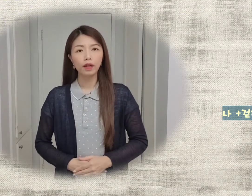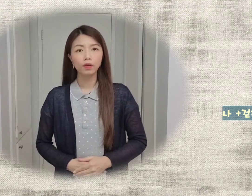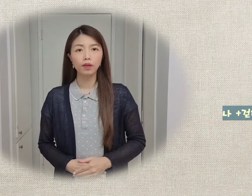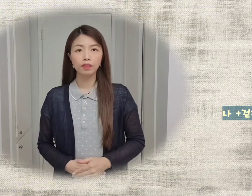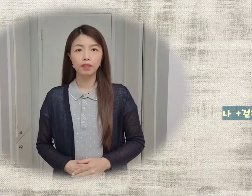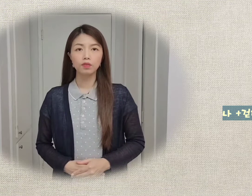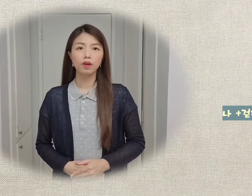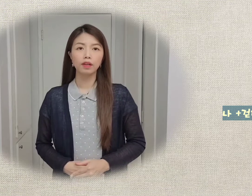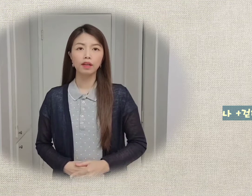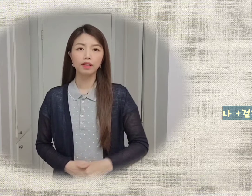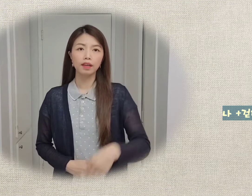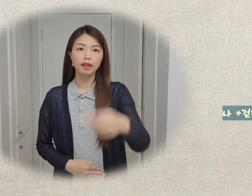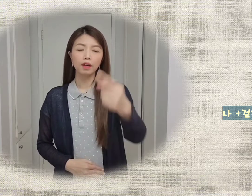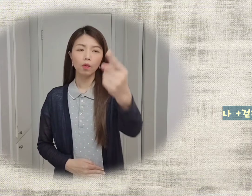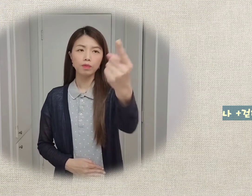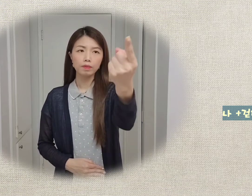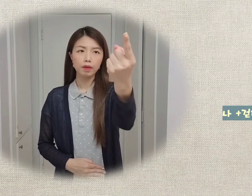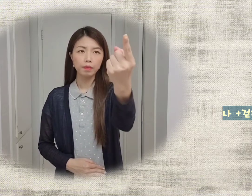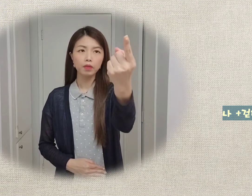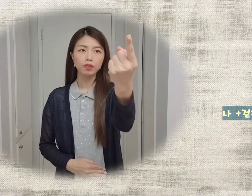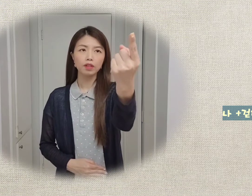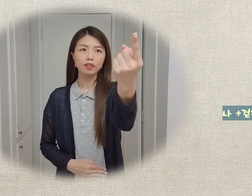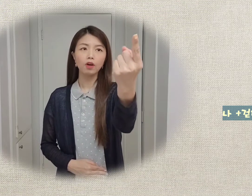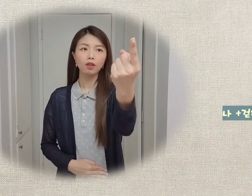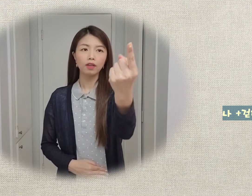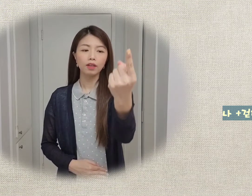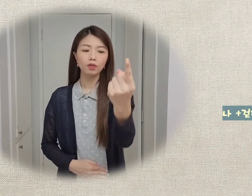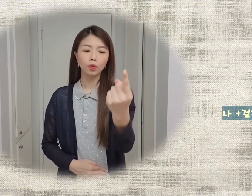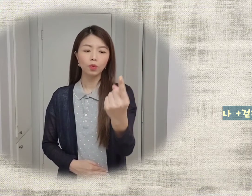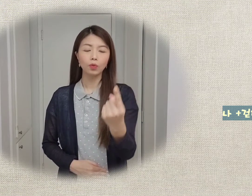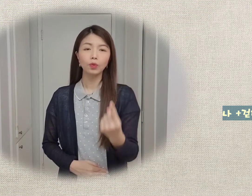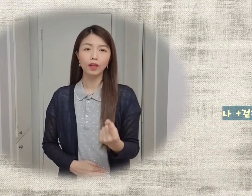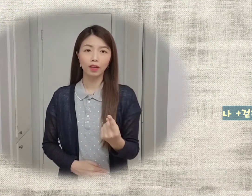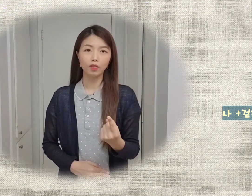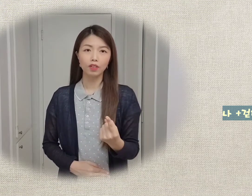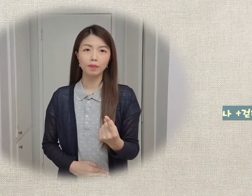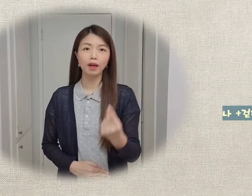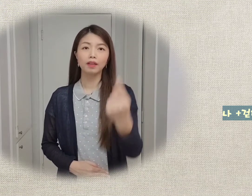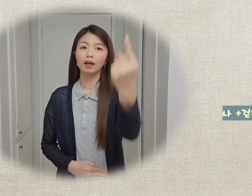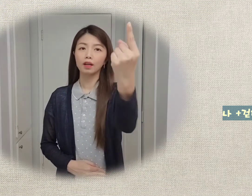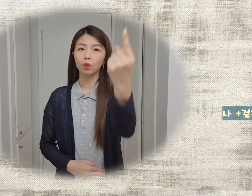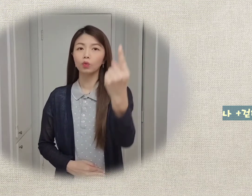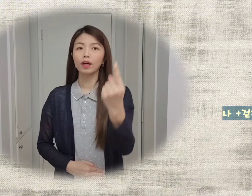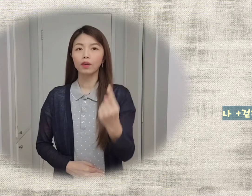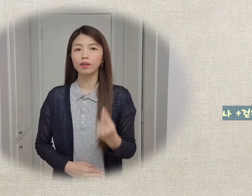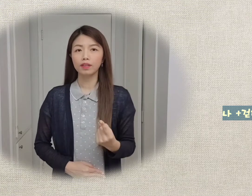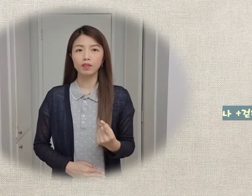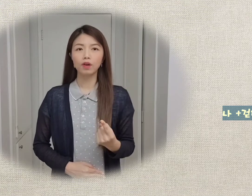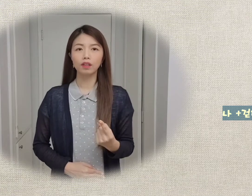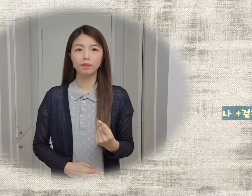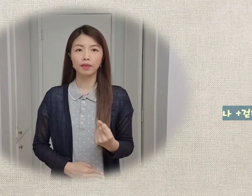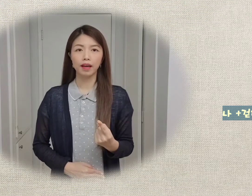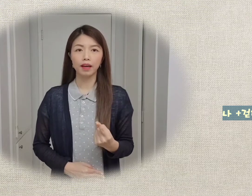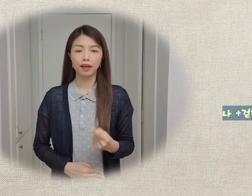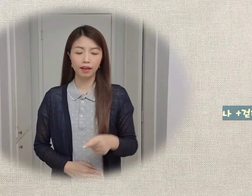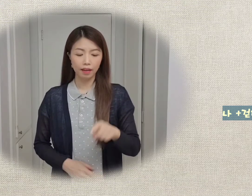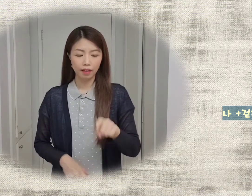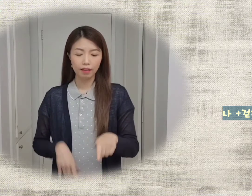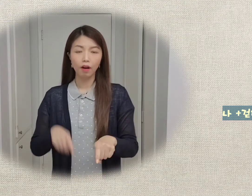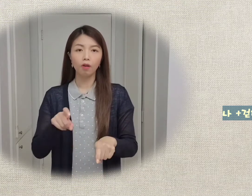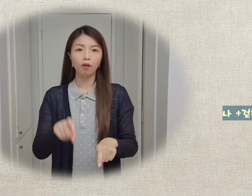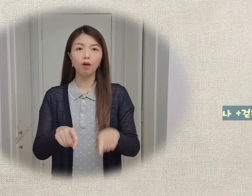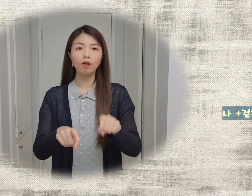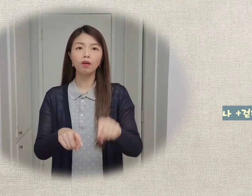걸어왔던, 오다라고 하는 뜻의 수어는 검지만 펴주셔서 내 쪽으로 당겨주시면 오다라고 하는 뜻의 수어가